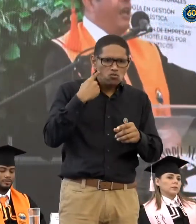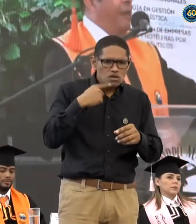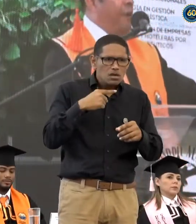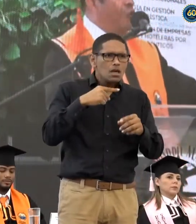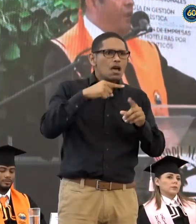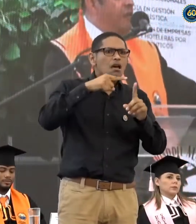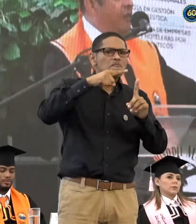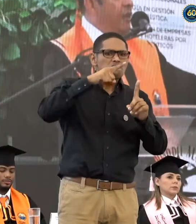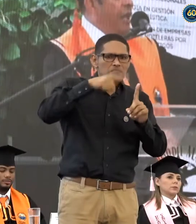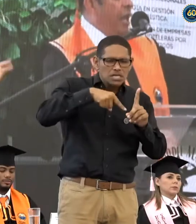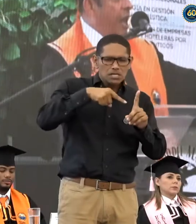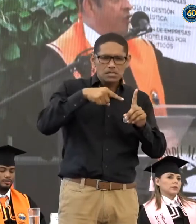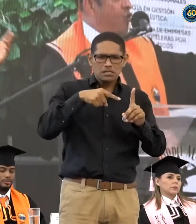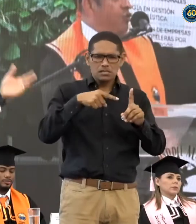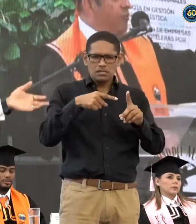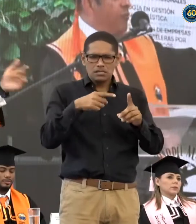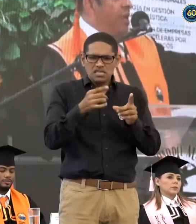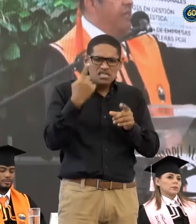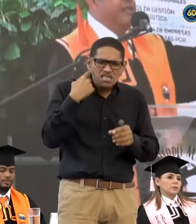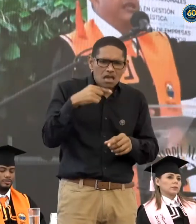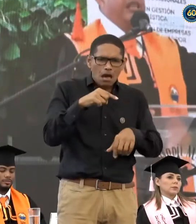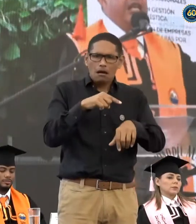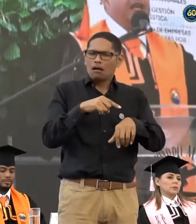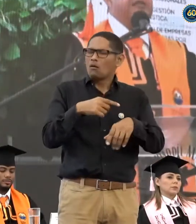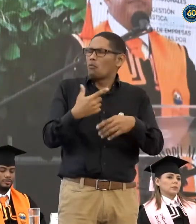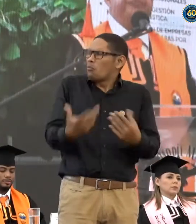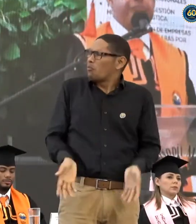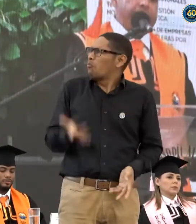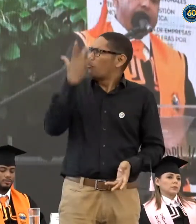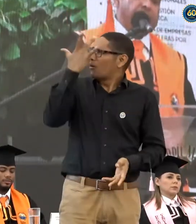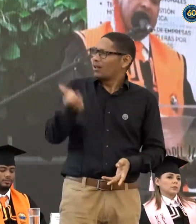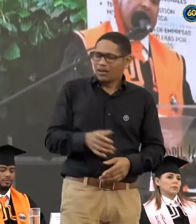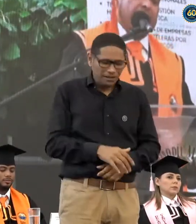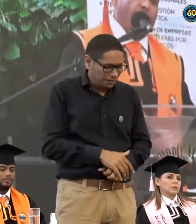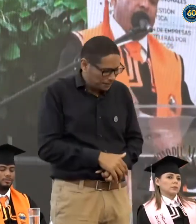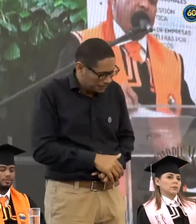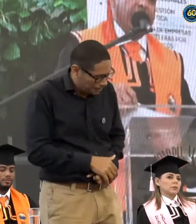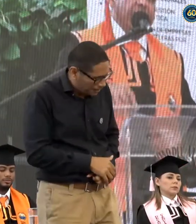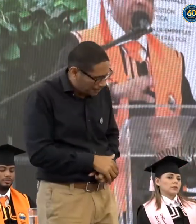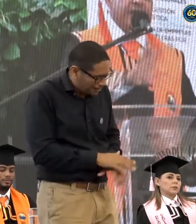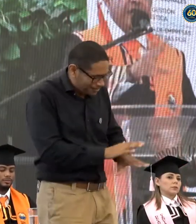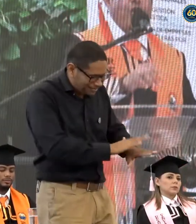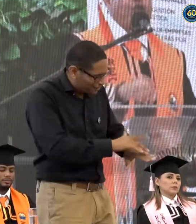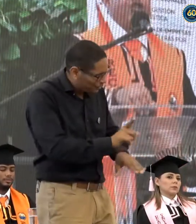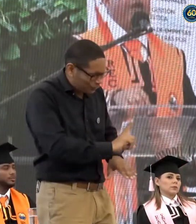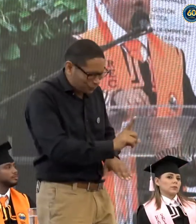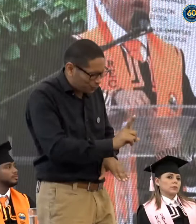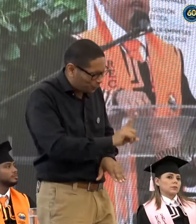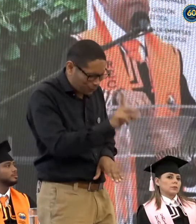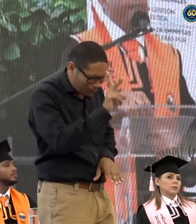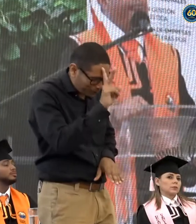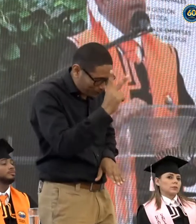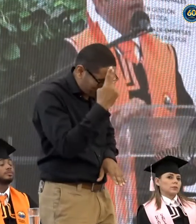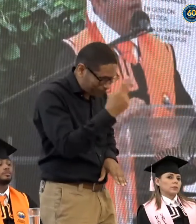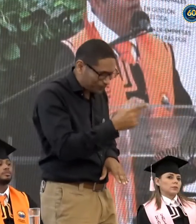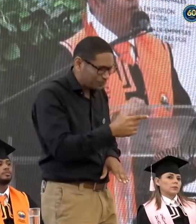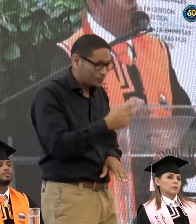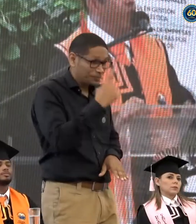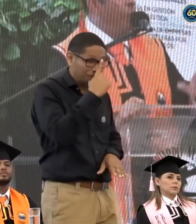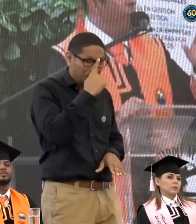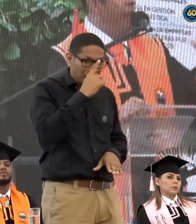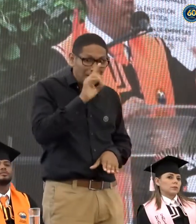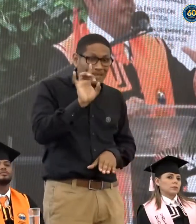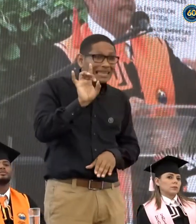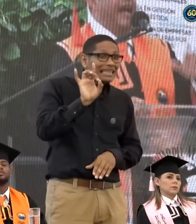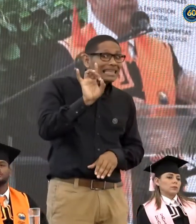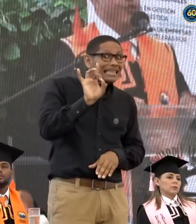en años meses y días él le dijo señor no se equivoque cuando se cumplen 15